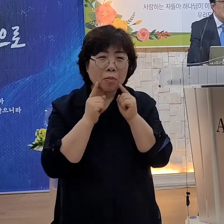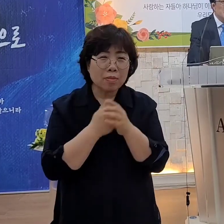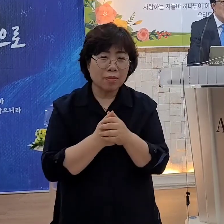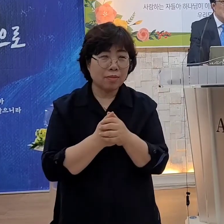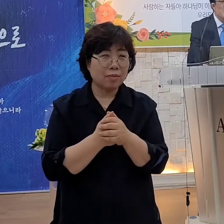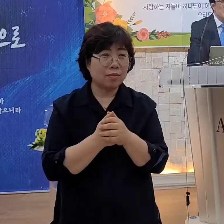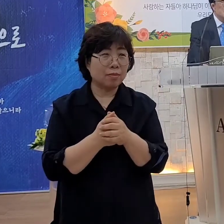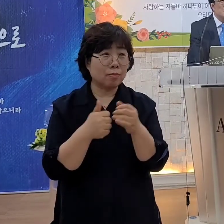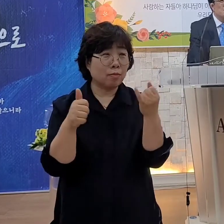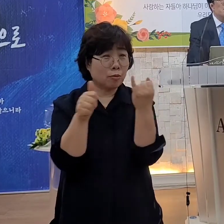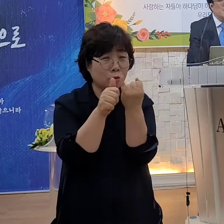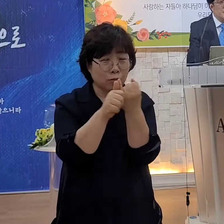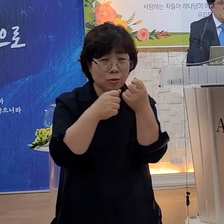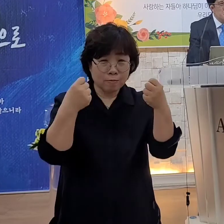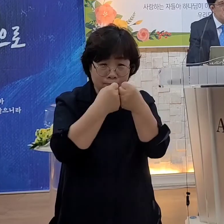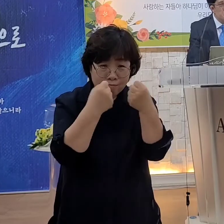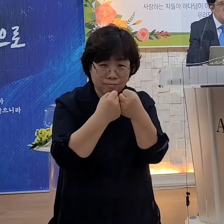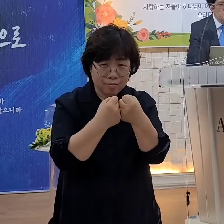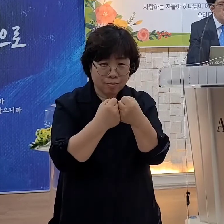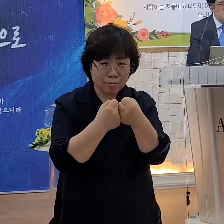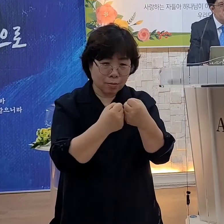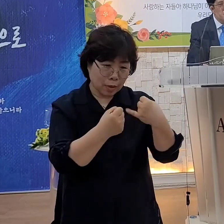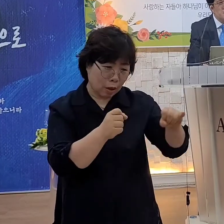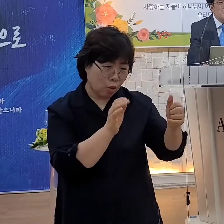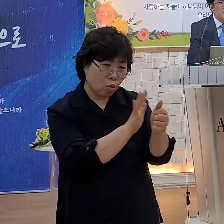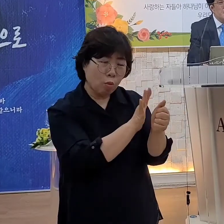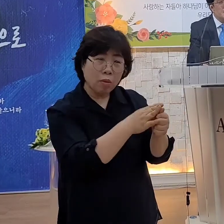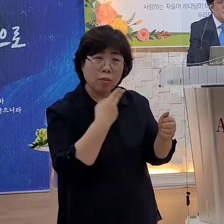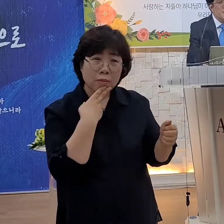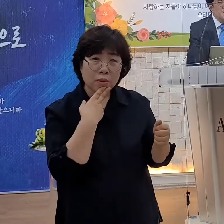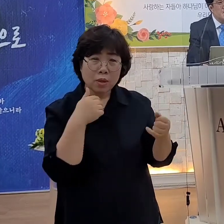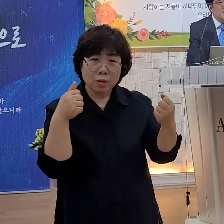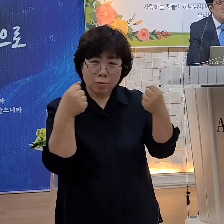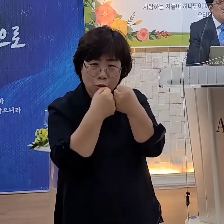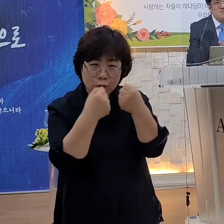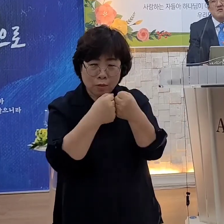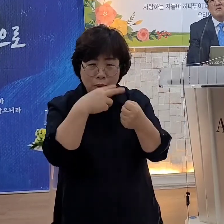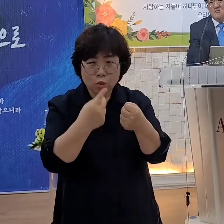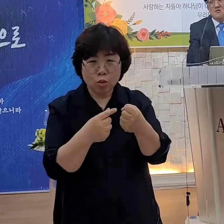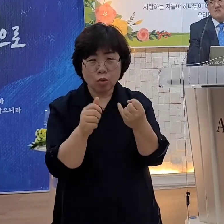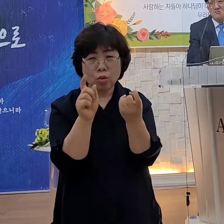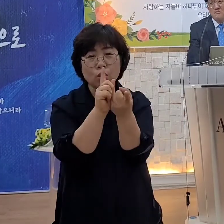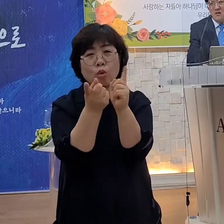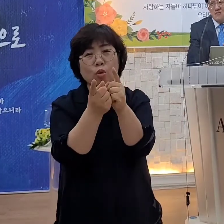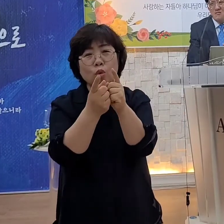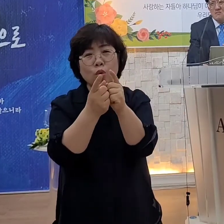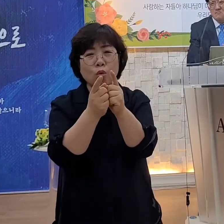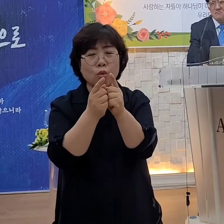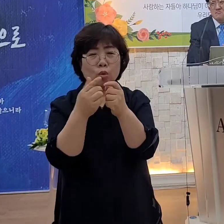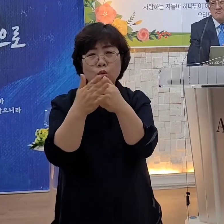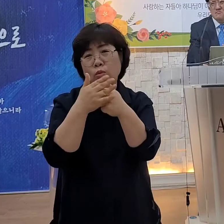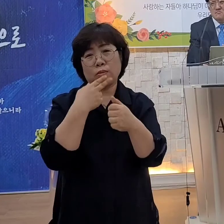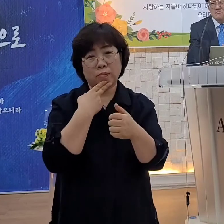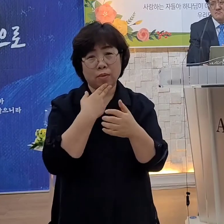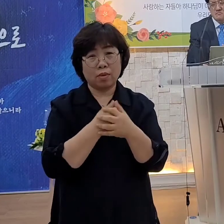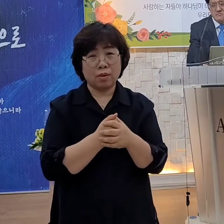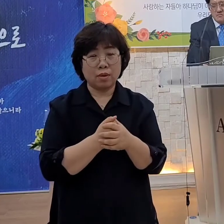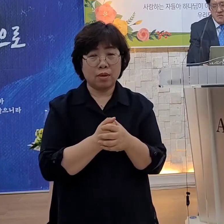부부싸움 해봤자 자식한테 도움도 안 되고, 부부싸움 해봤자 부부끼리도 도움이 안 되고,